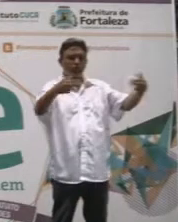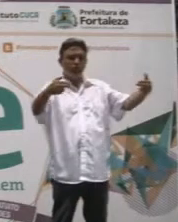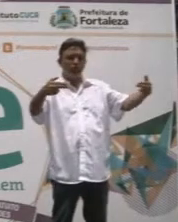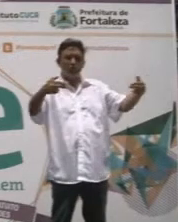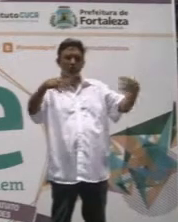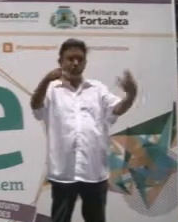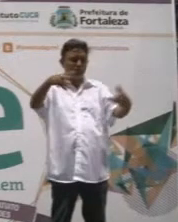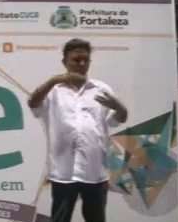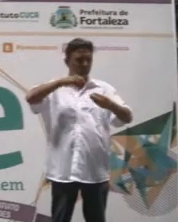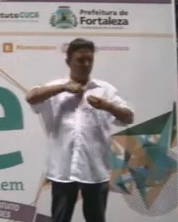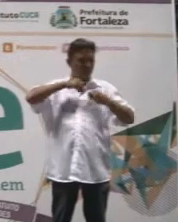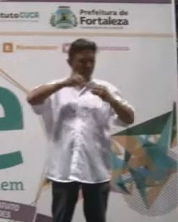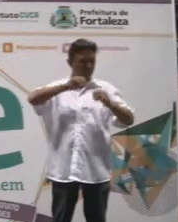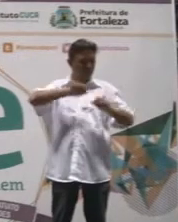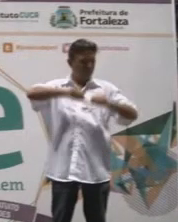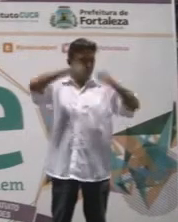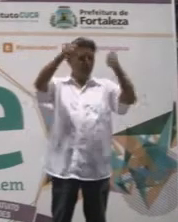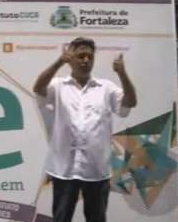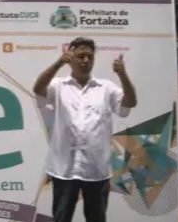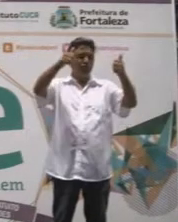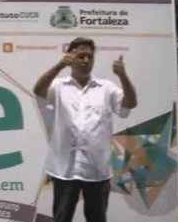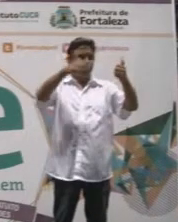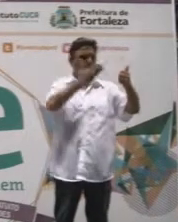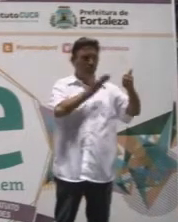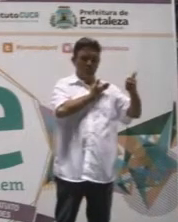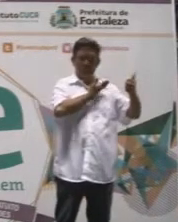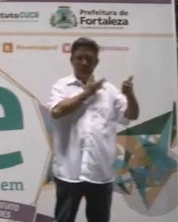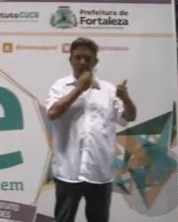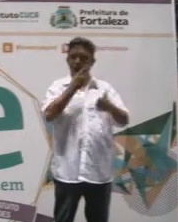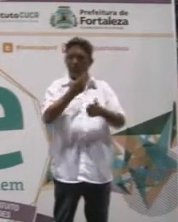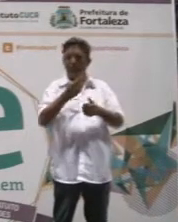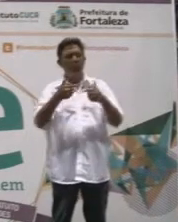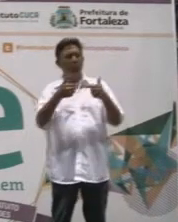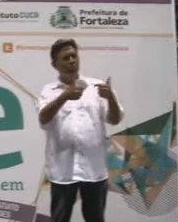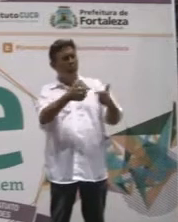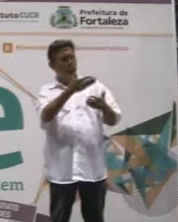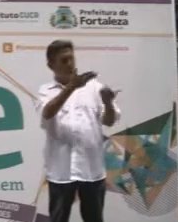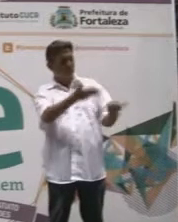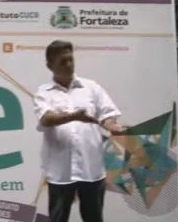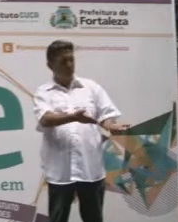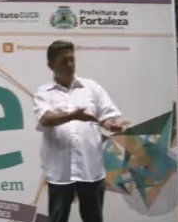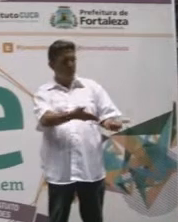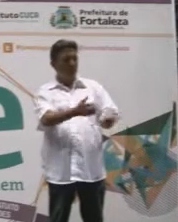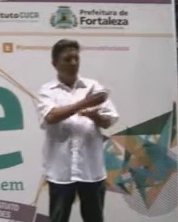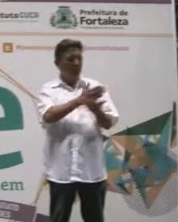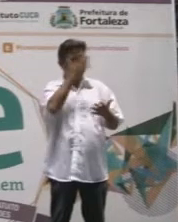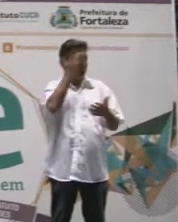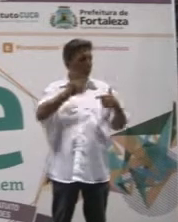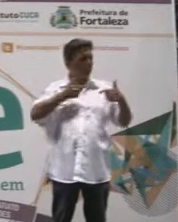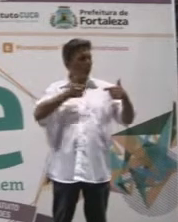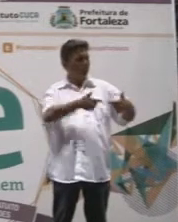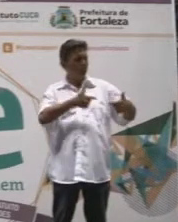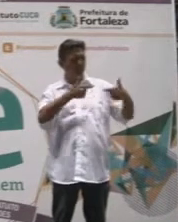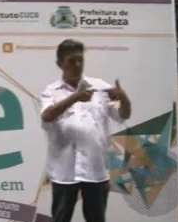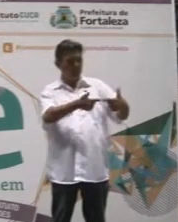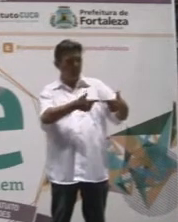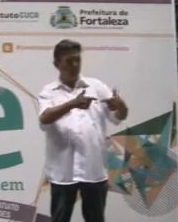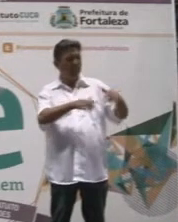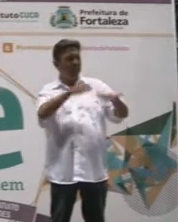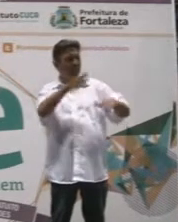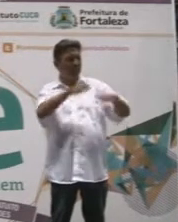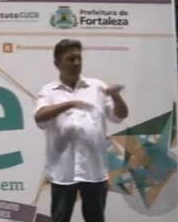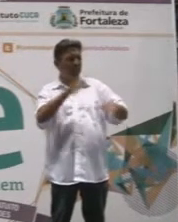pudessem dar o melhor de si. Os companheiros comentam como tem sorte. E o guerreiro às vezes consegue